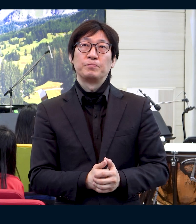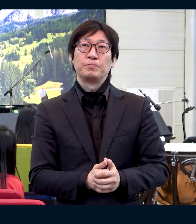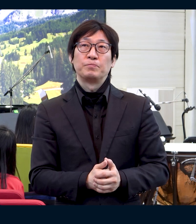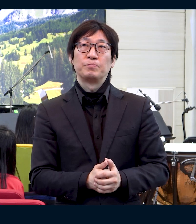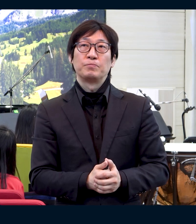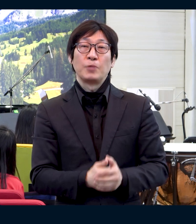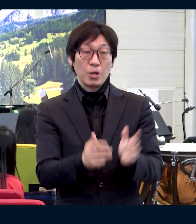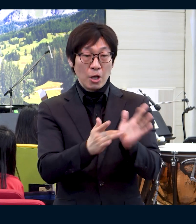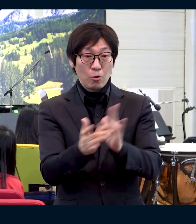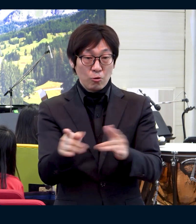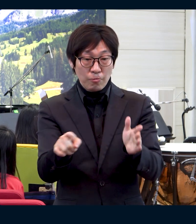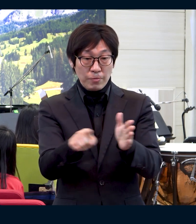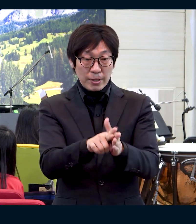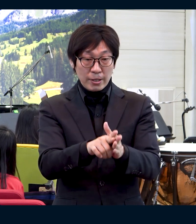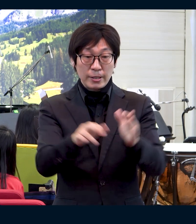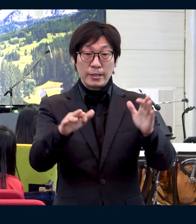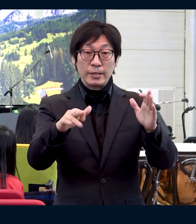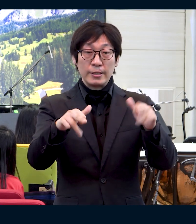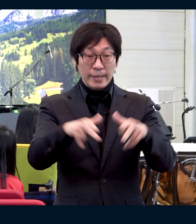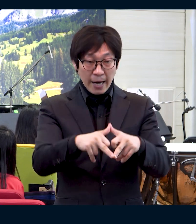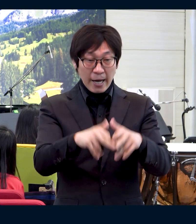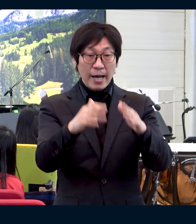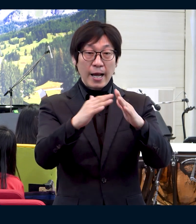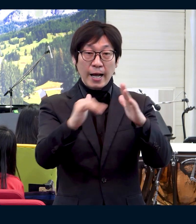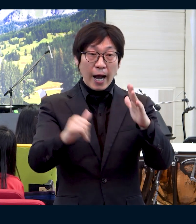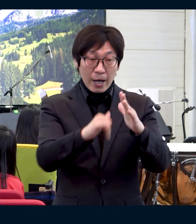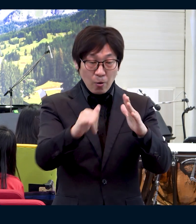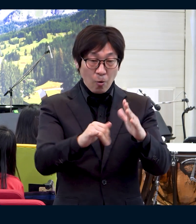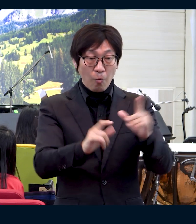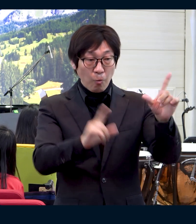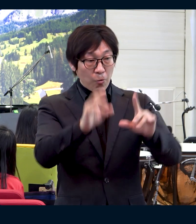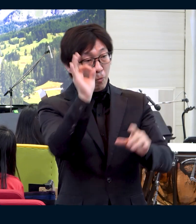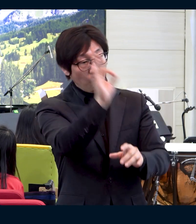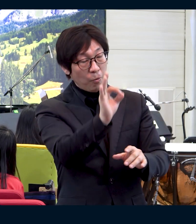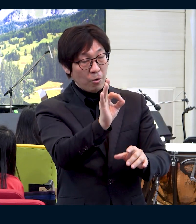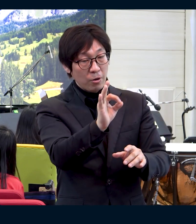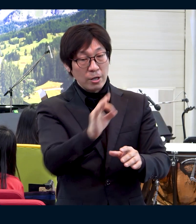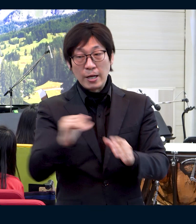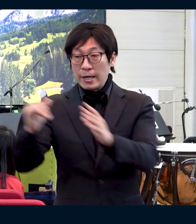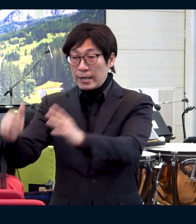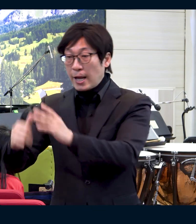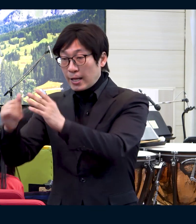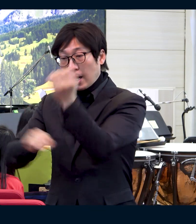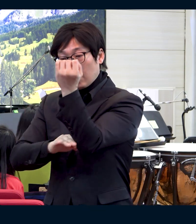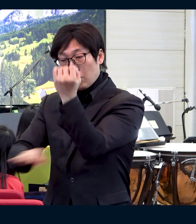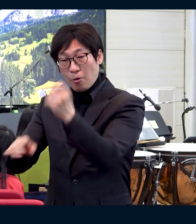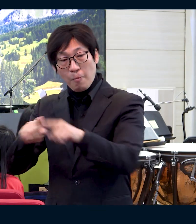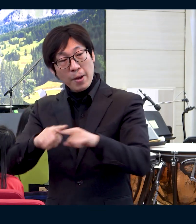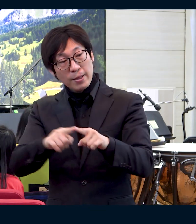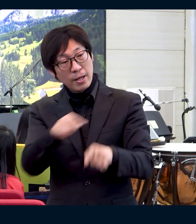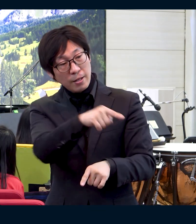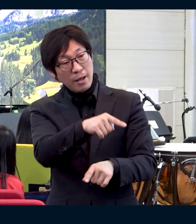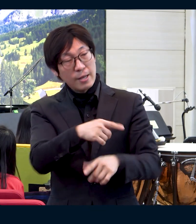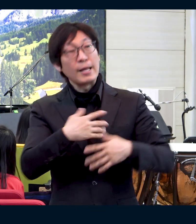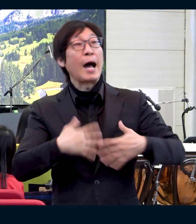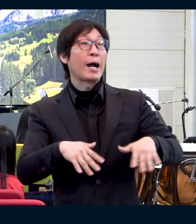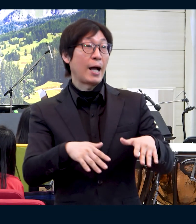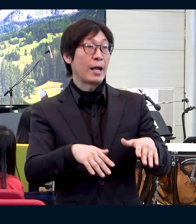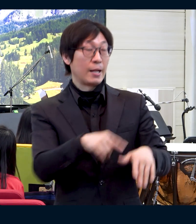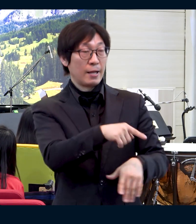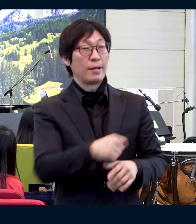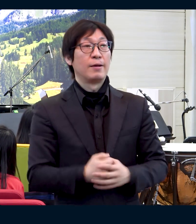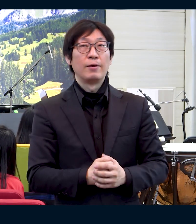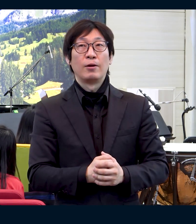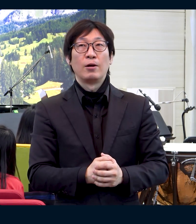믿는 장애인 가족들을 보면서 세상의 기준으로는 정말 연약한 자들입니다. 부족한 자들입니다. 때로는 아유